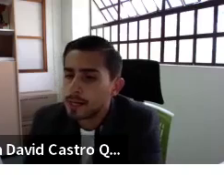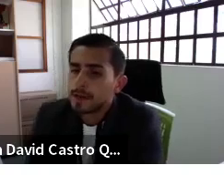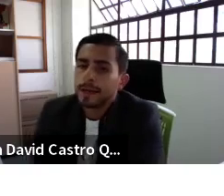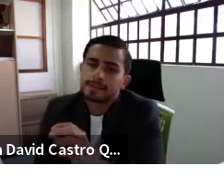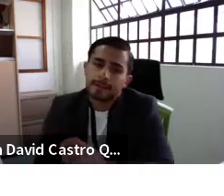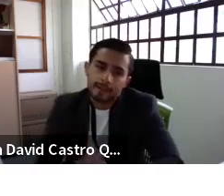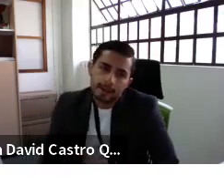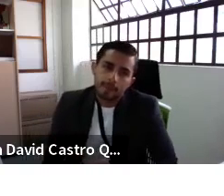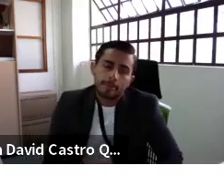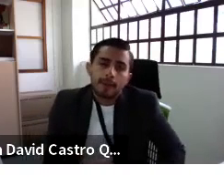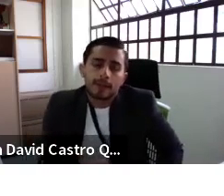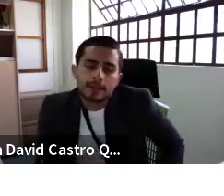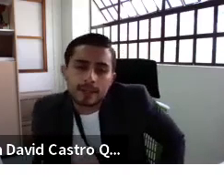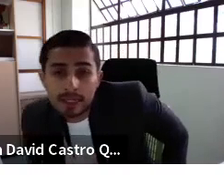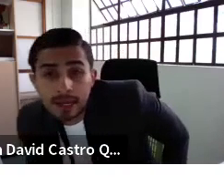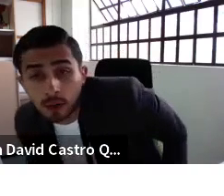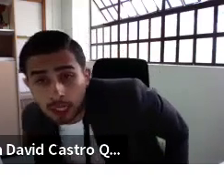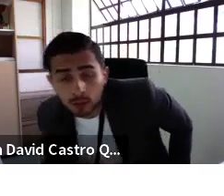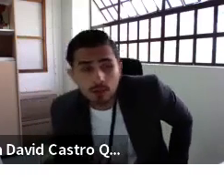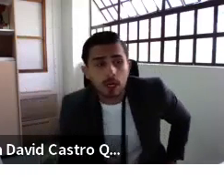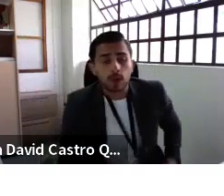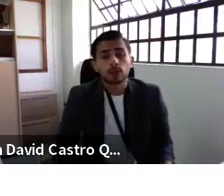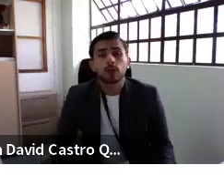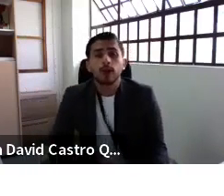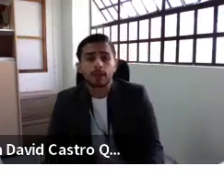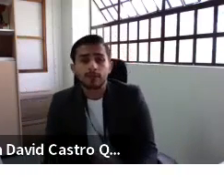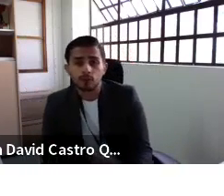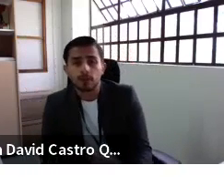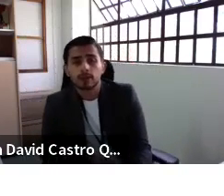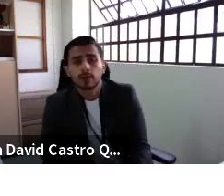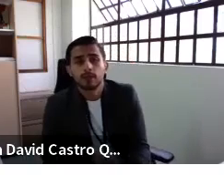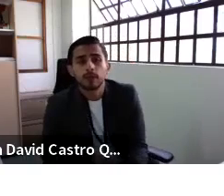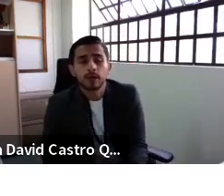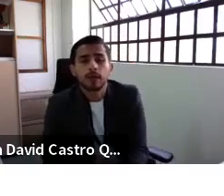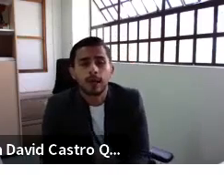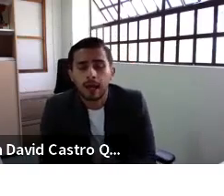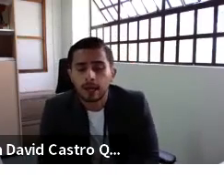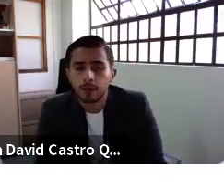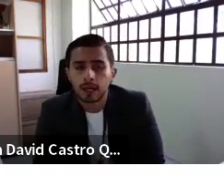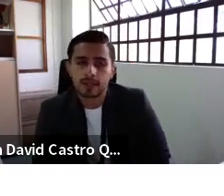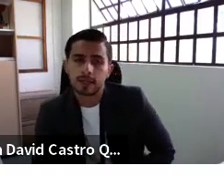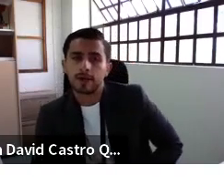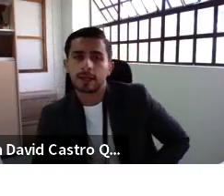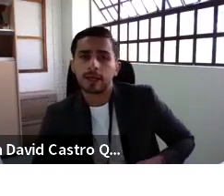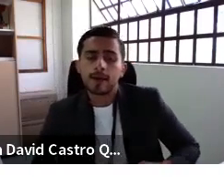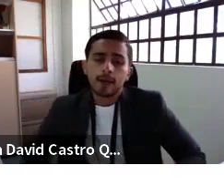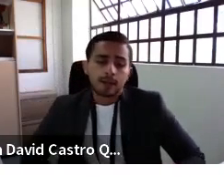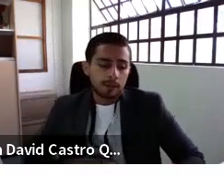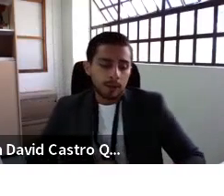estrategia que se llama saludando saludando tiene una plataforma que pueden a la que pueden acceder a través de www